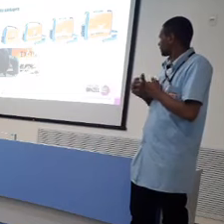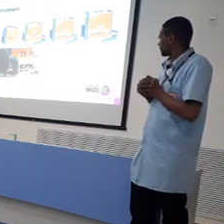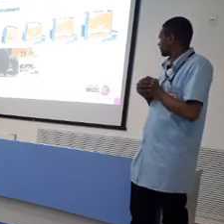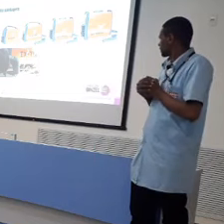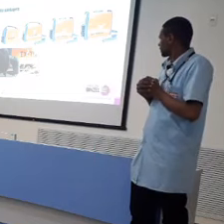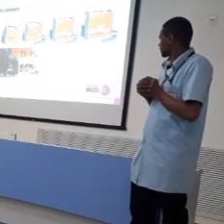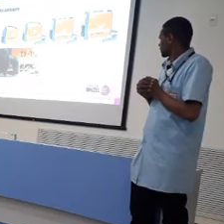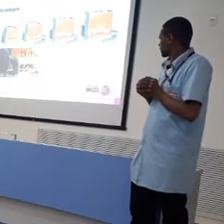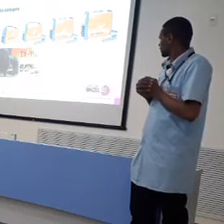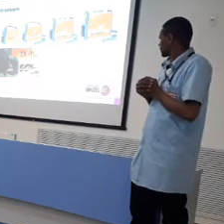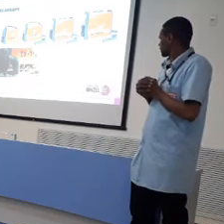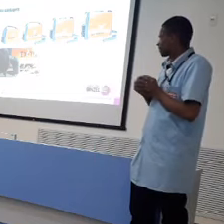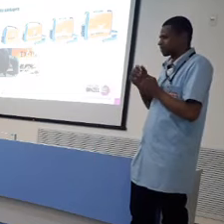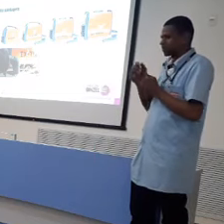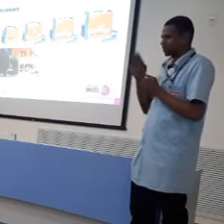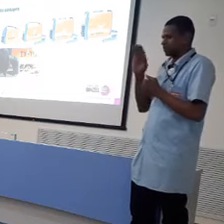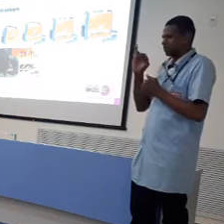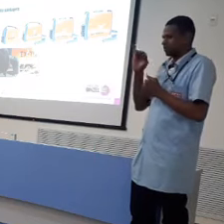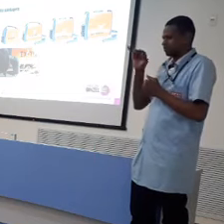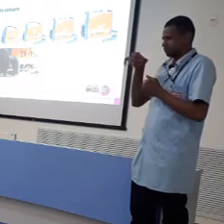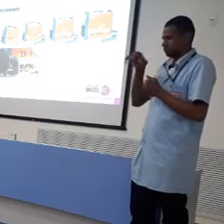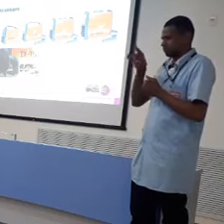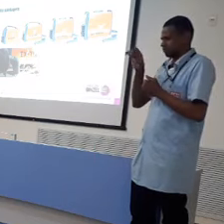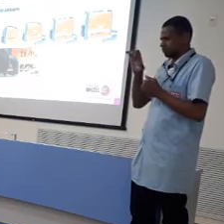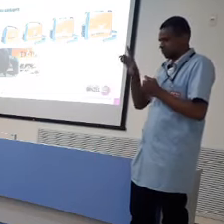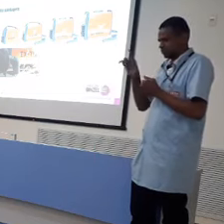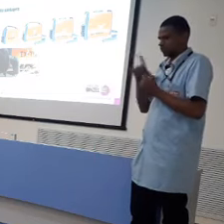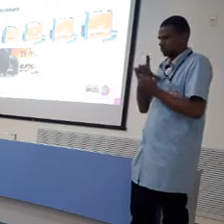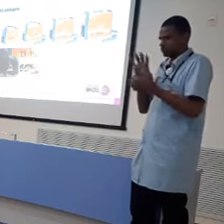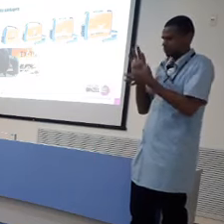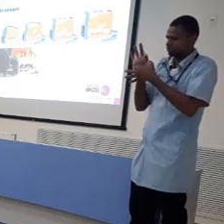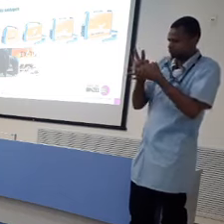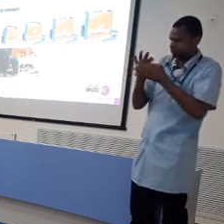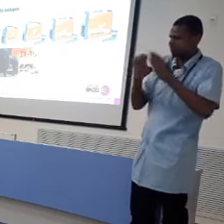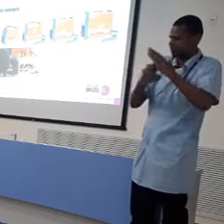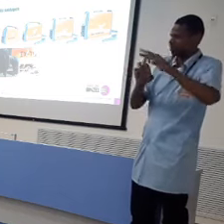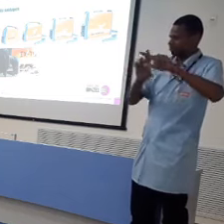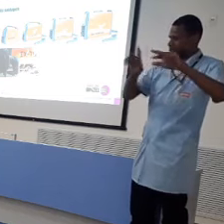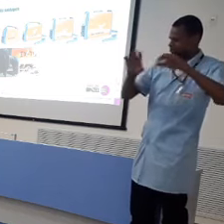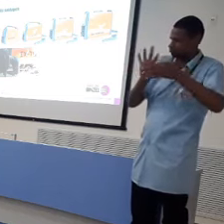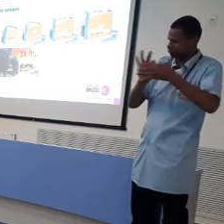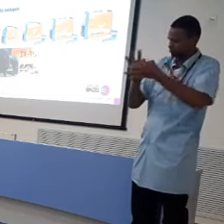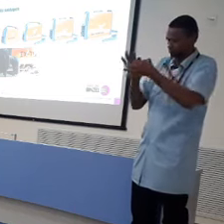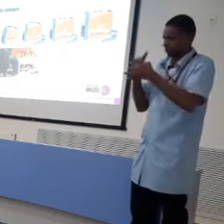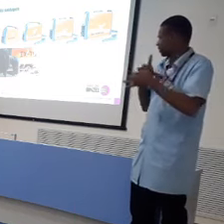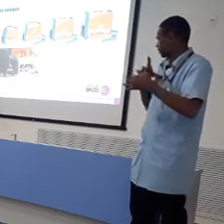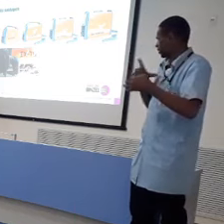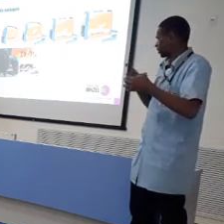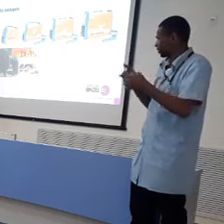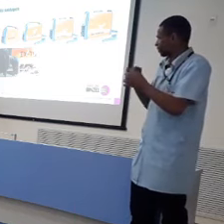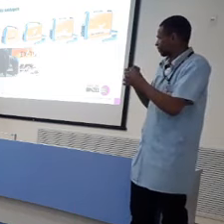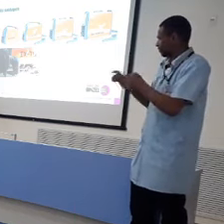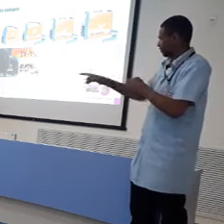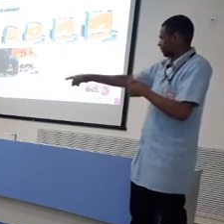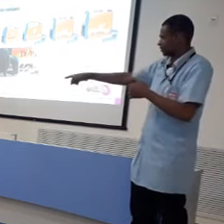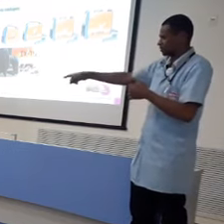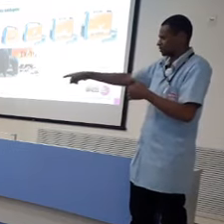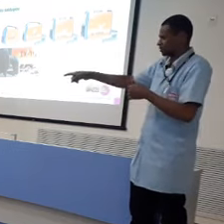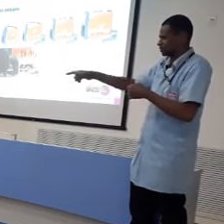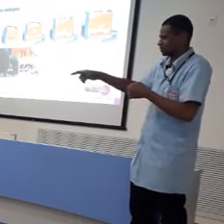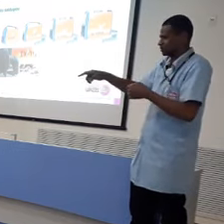Thermacut, está com uns cortes de plasma agora, né? E trouxe aqui para vocês verem.